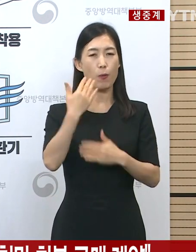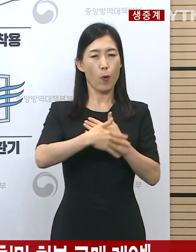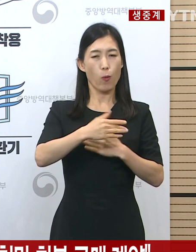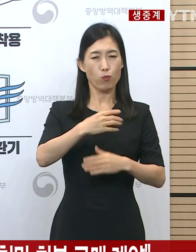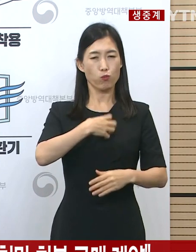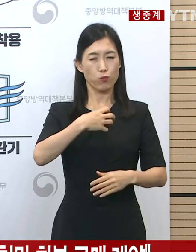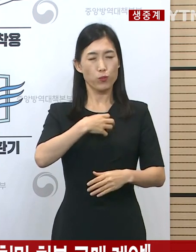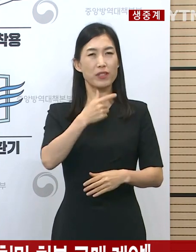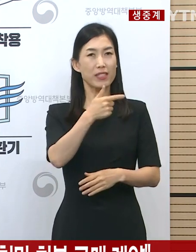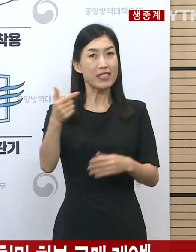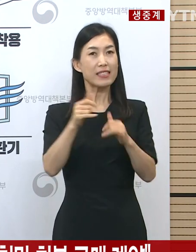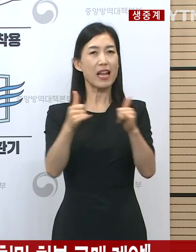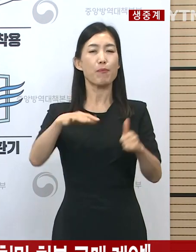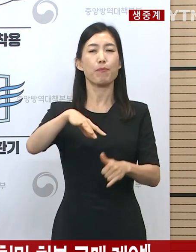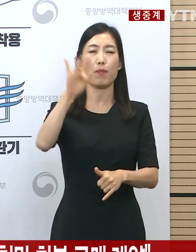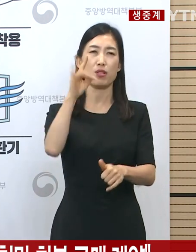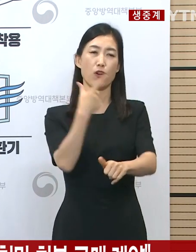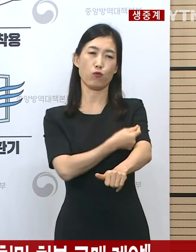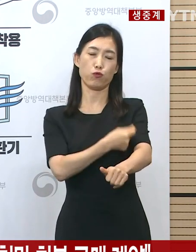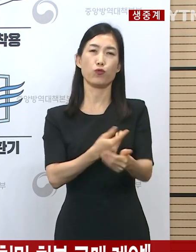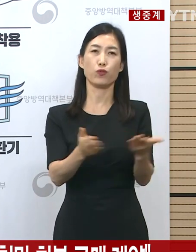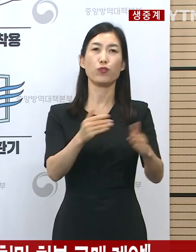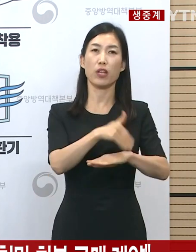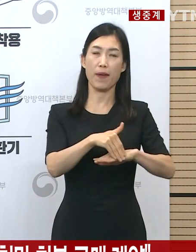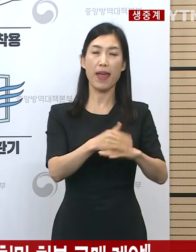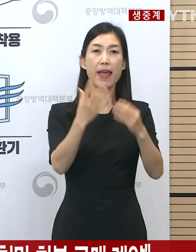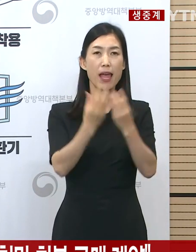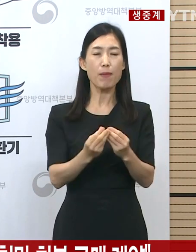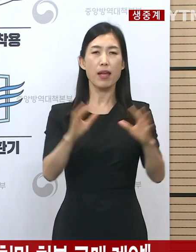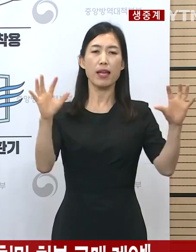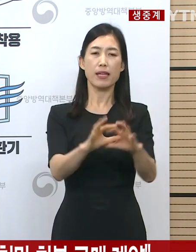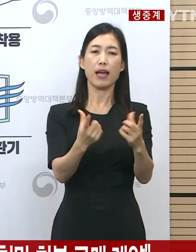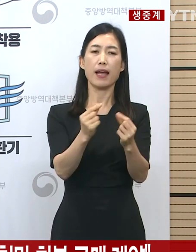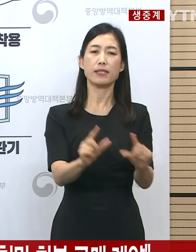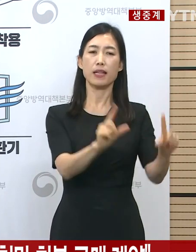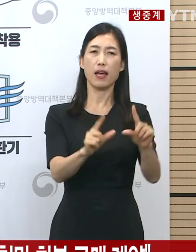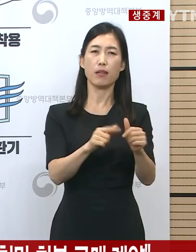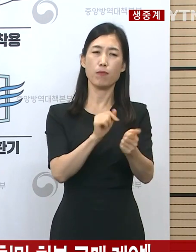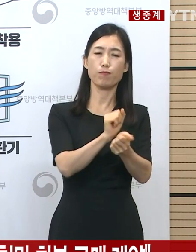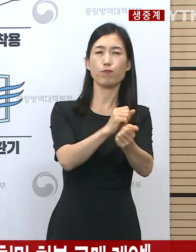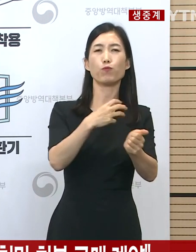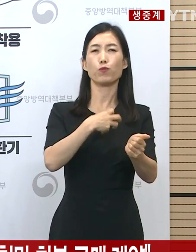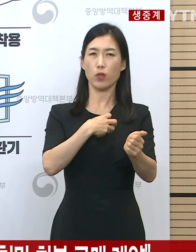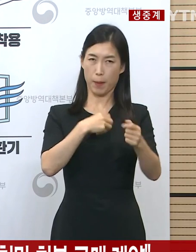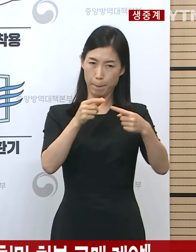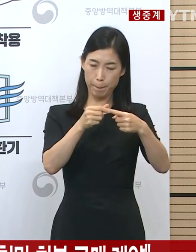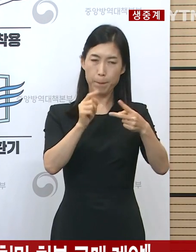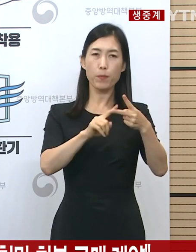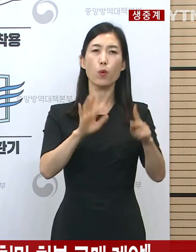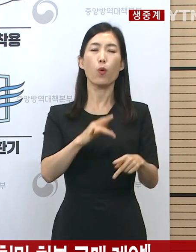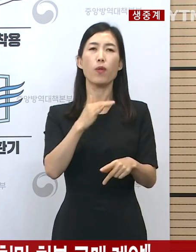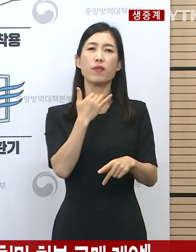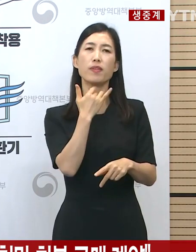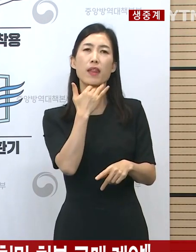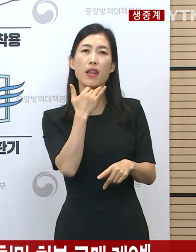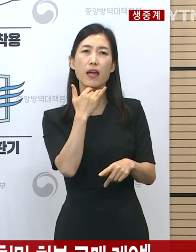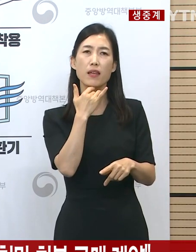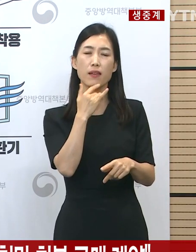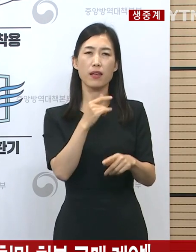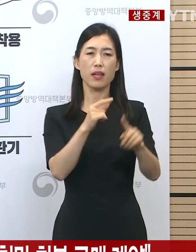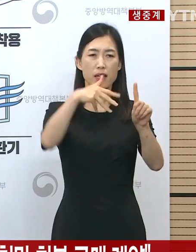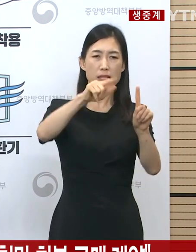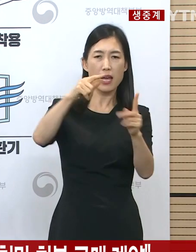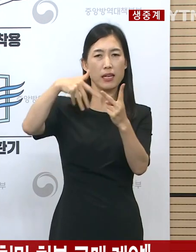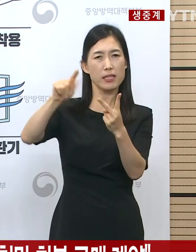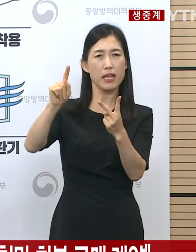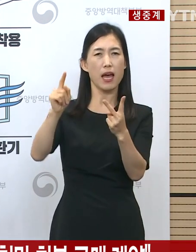접종을 진행하겠습니다. 집단생활로 감염에 취약하고 연령별 접종 시 자유롭게 참여가